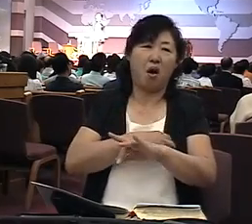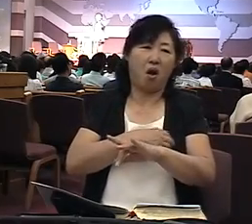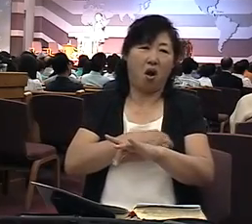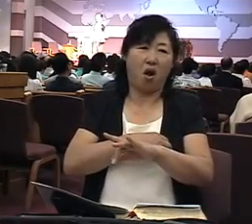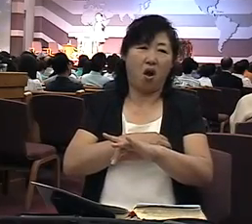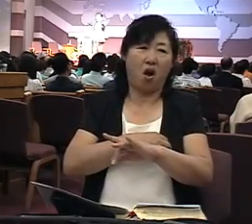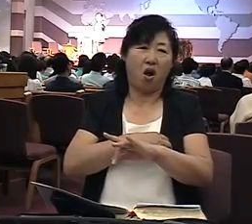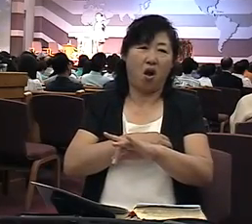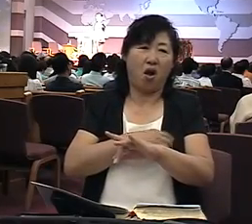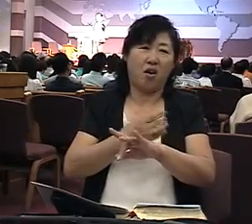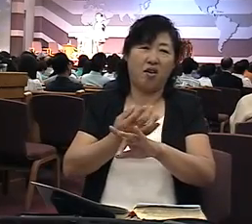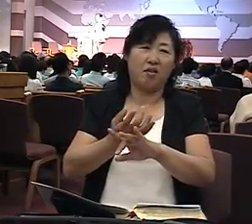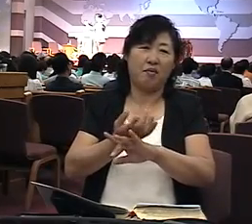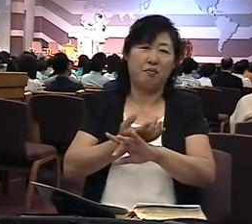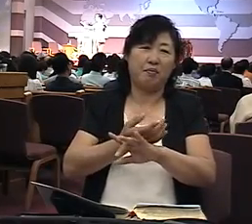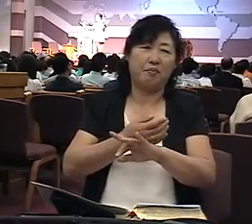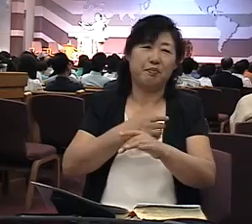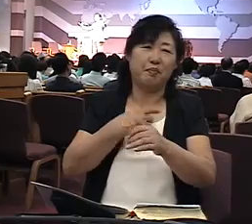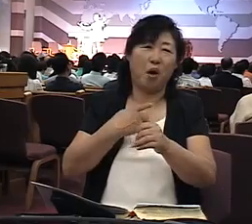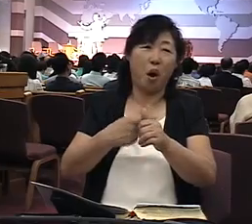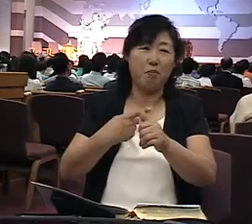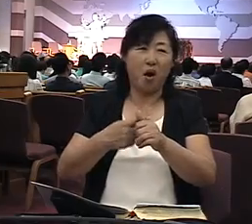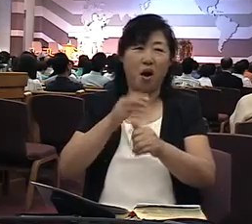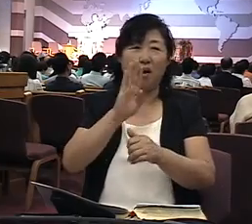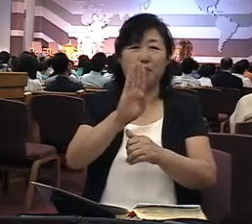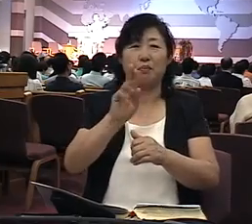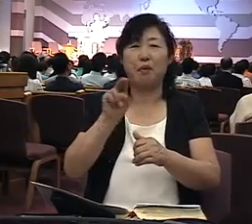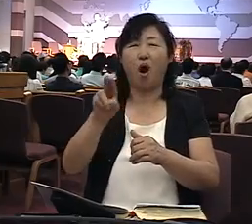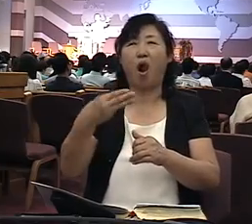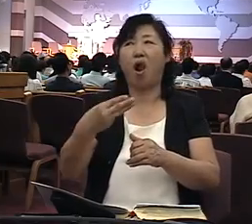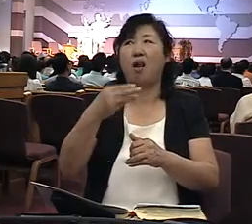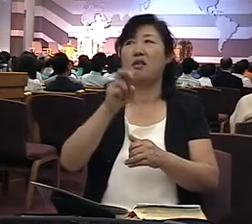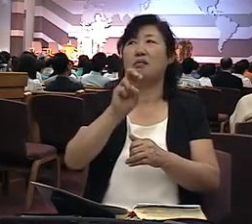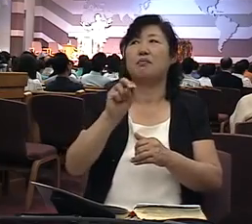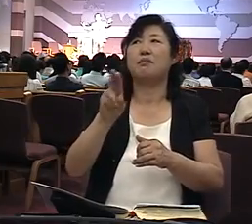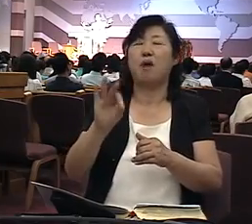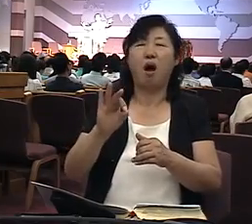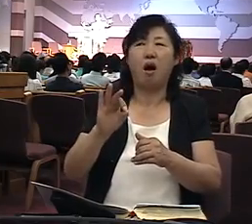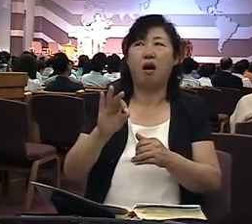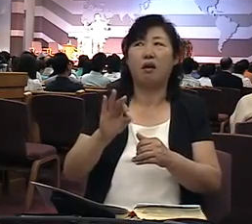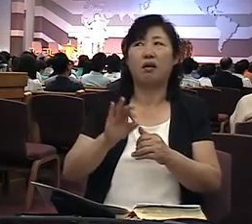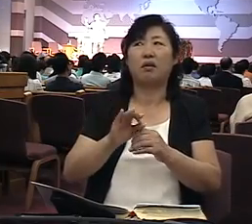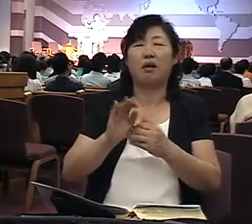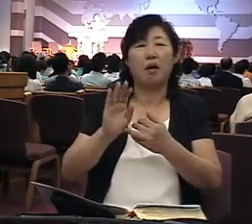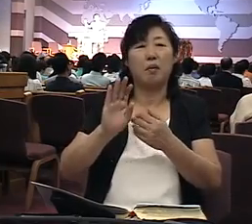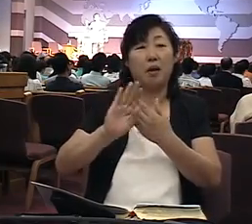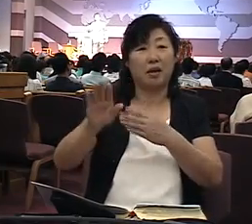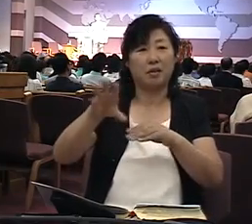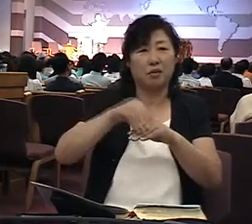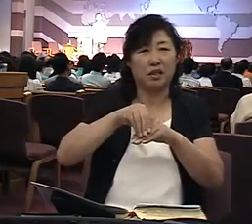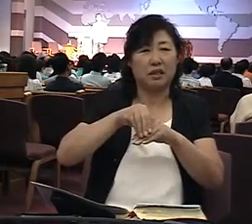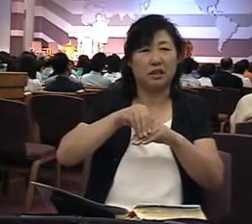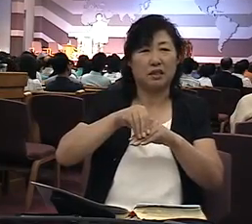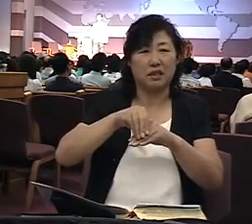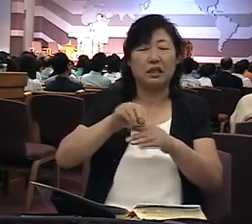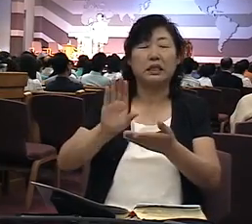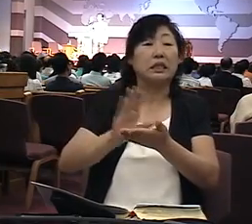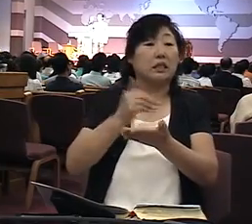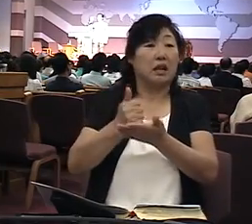제자들로 알려졌는데 안디옥에서 밖에서 붙여진 명칭이 크리스천이었다는 거예요. 근데 우리는 보통